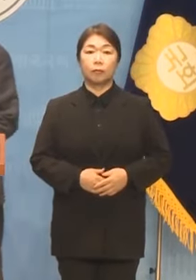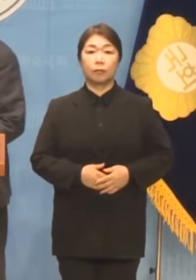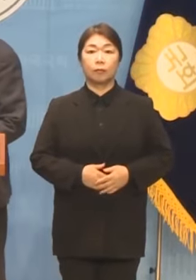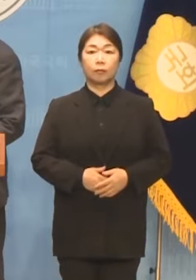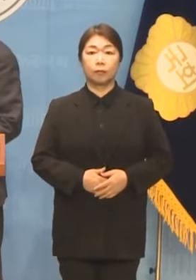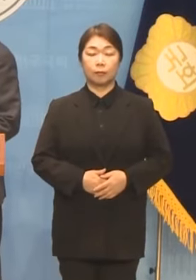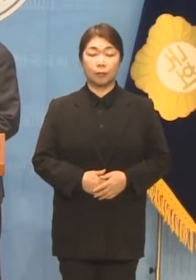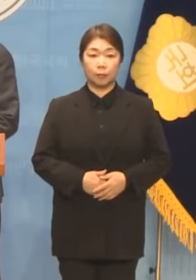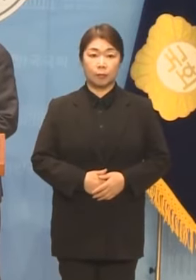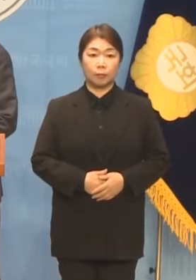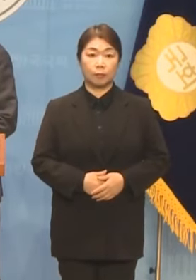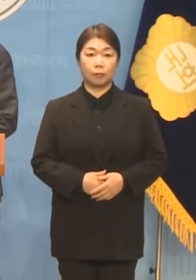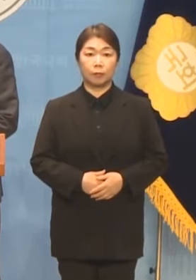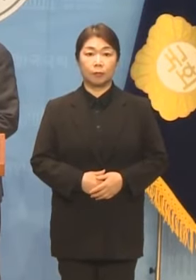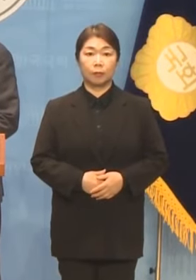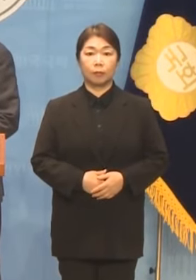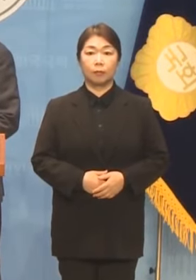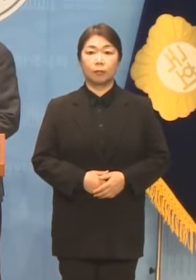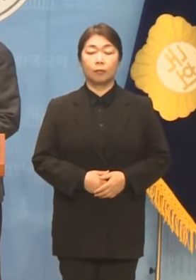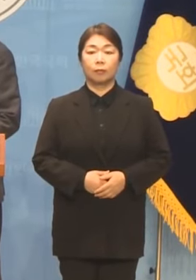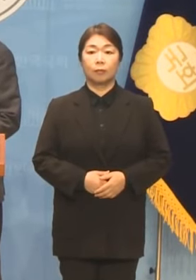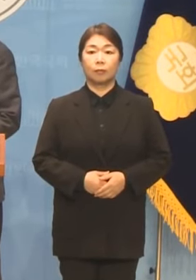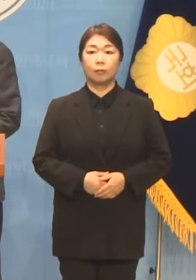먼저 하고 가시